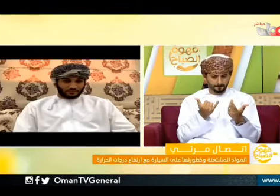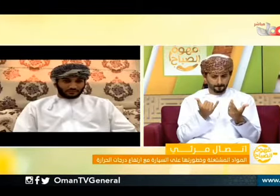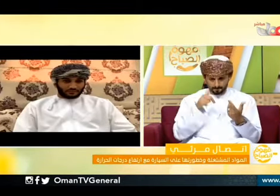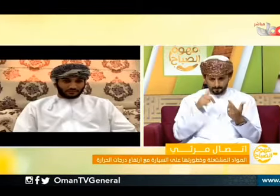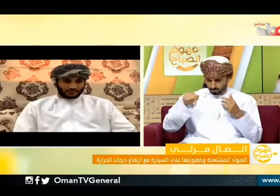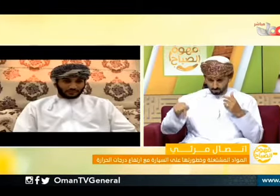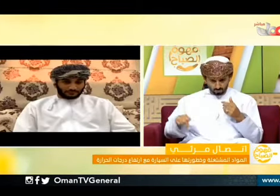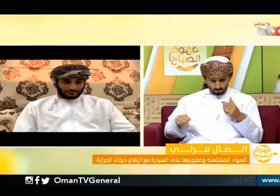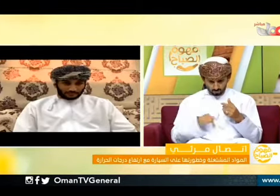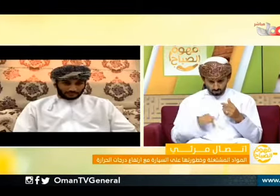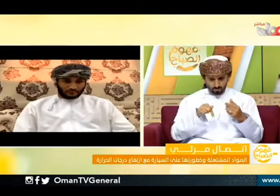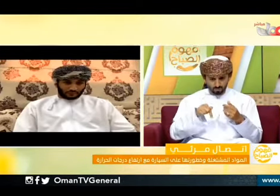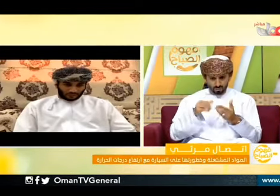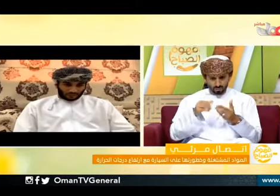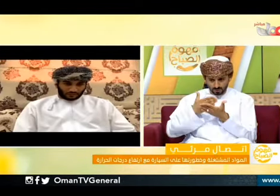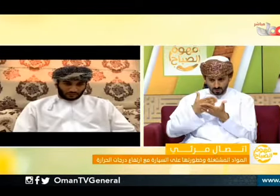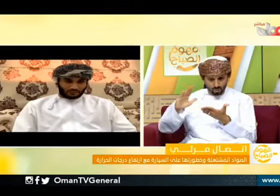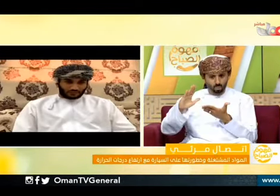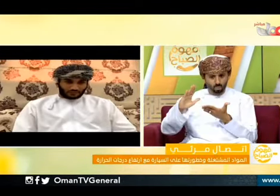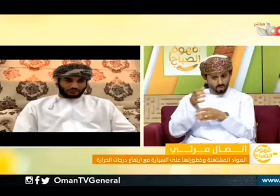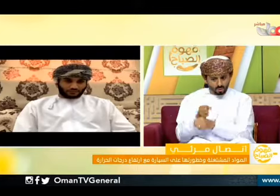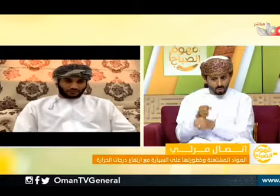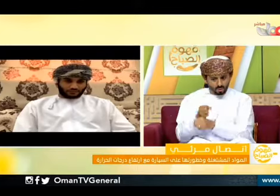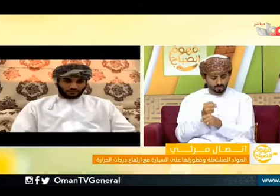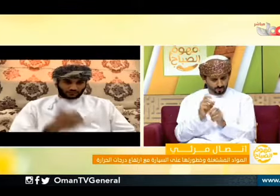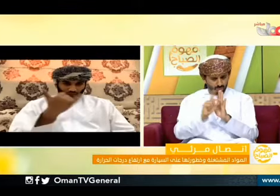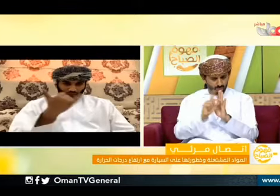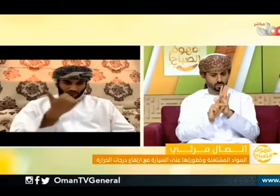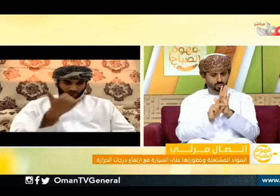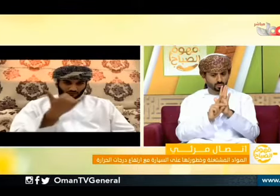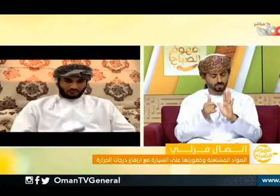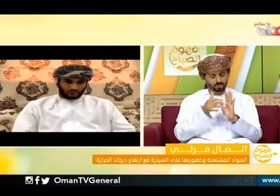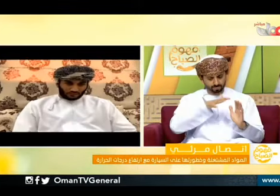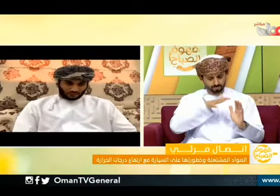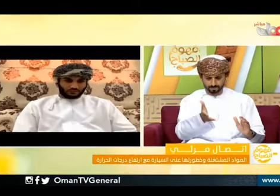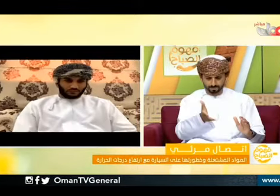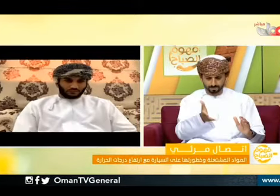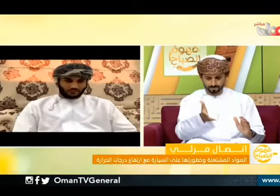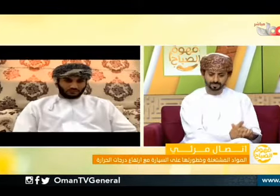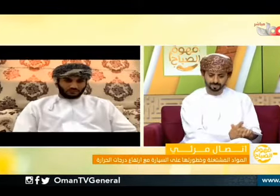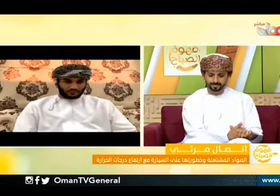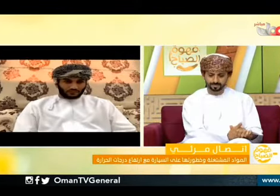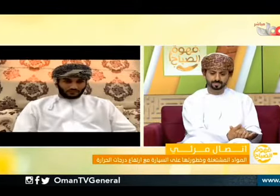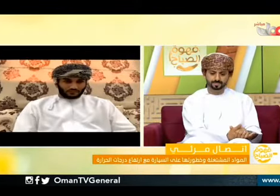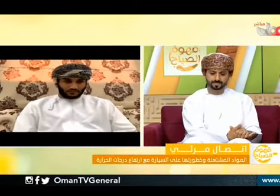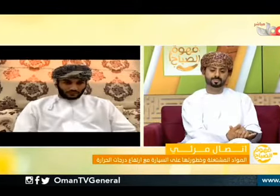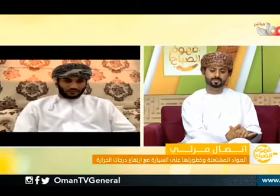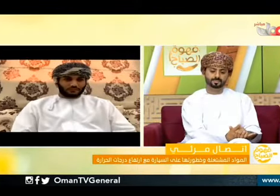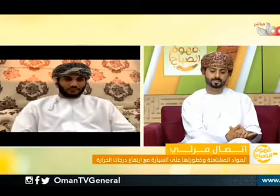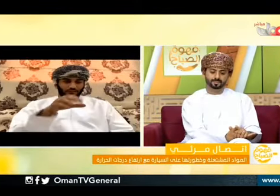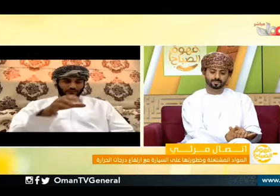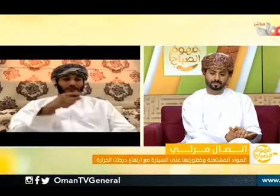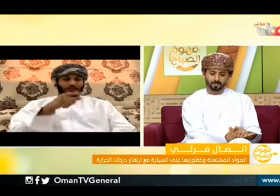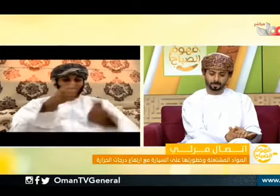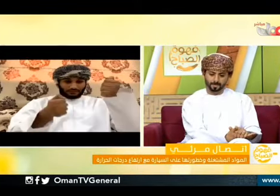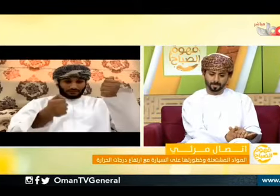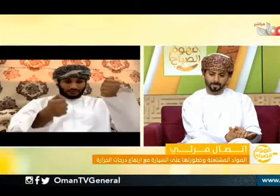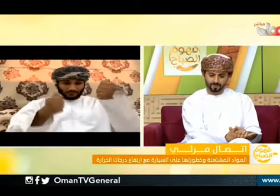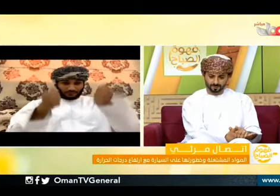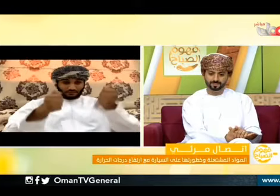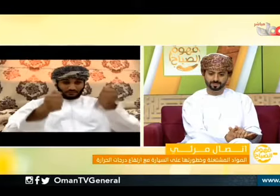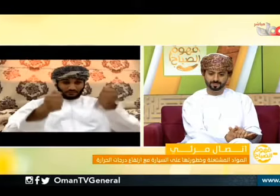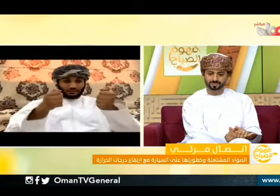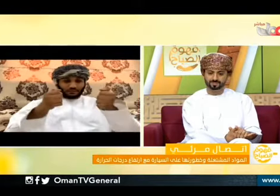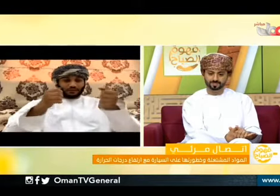الولاعات، فهذه هل هي عادية أم لابد أن تكون هناك أيضا تعامل جيد مع هذه الأشياء؟